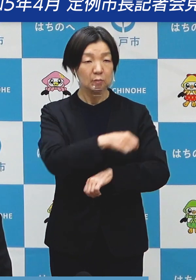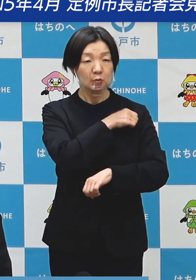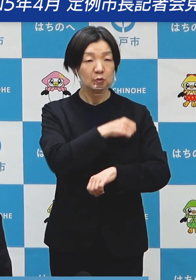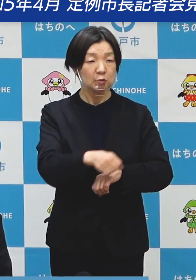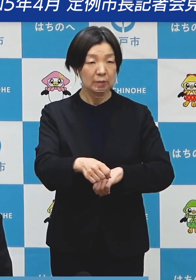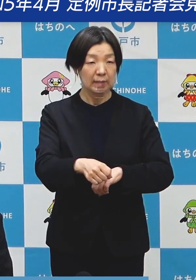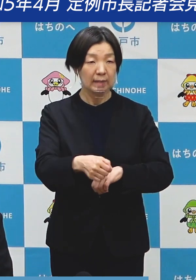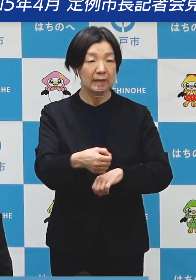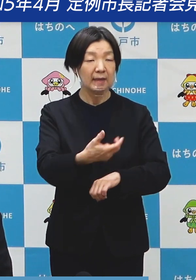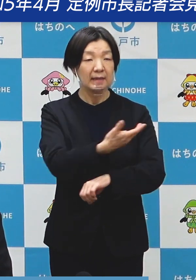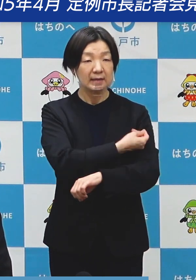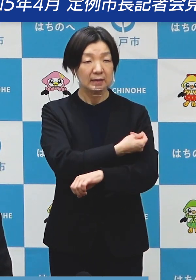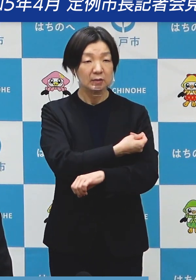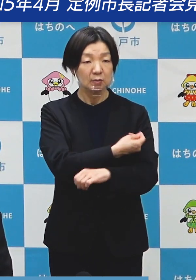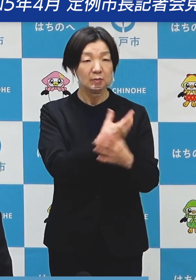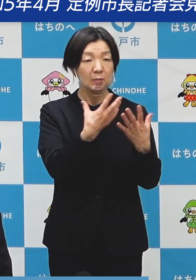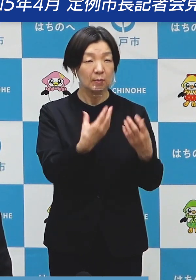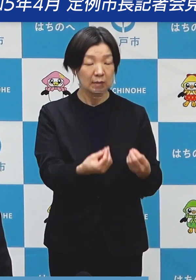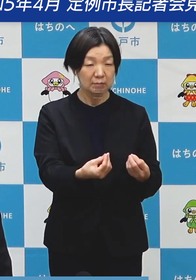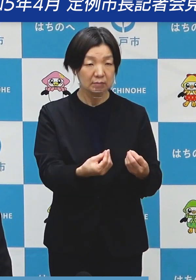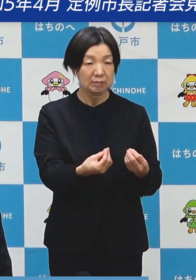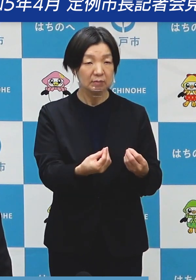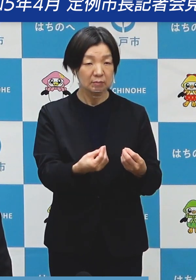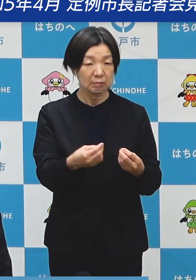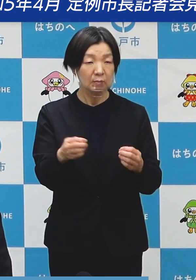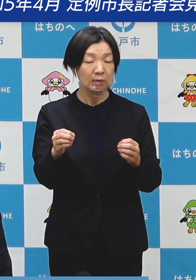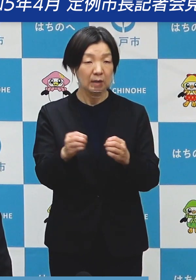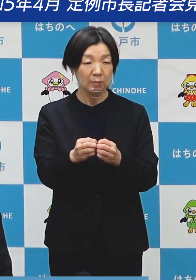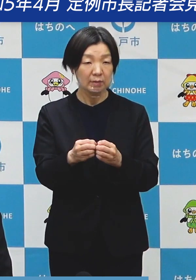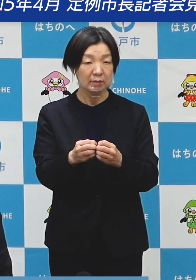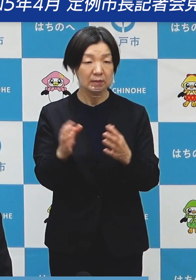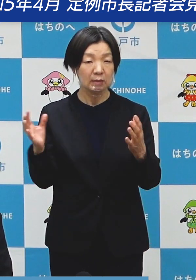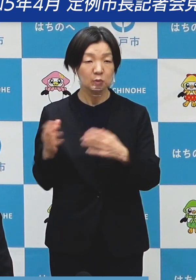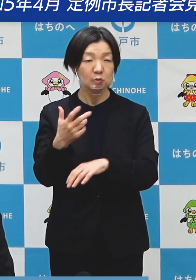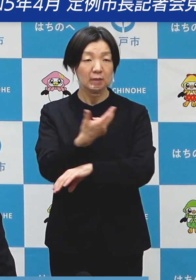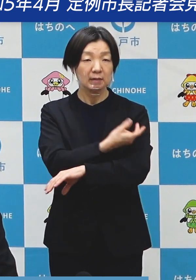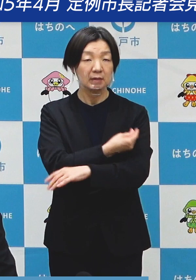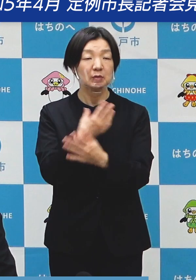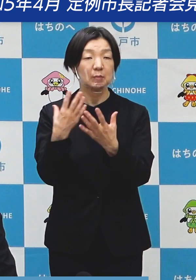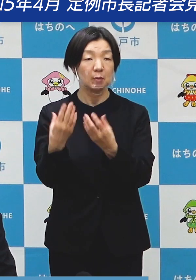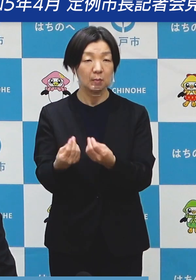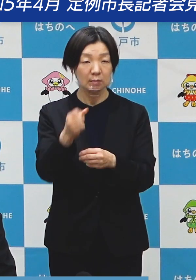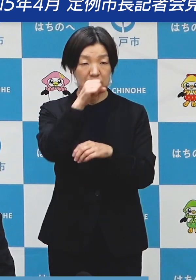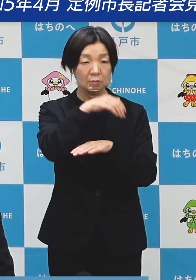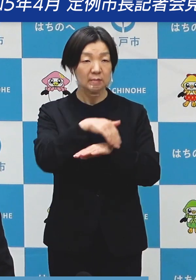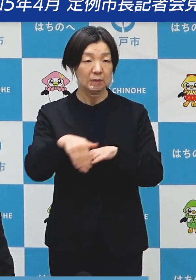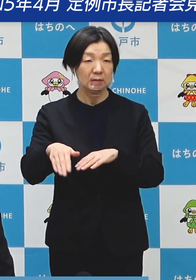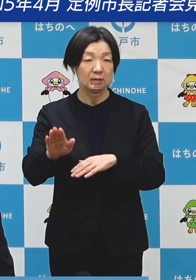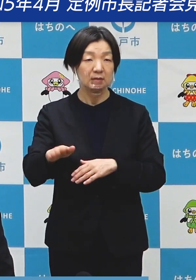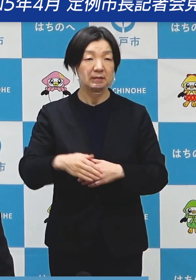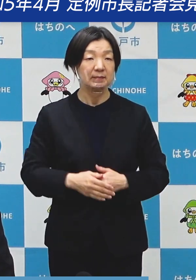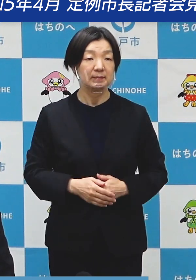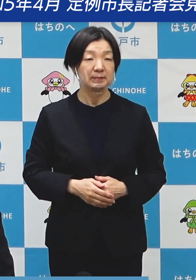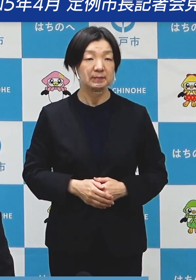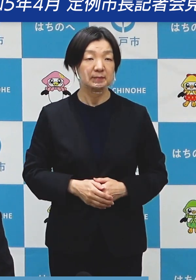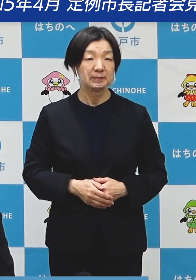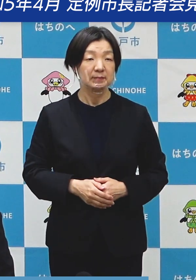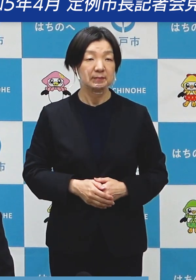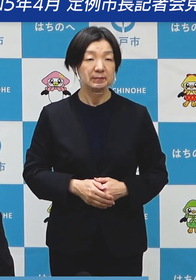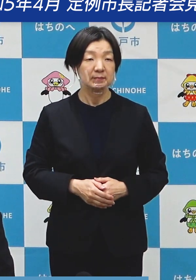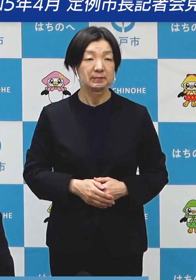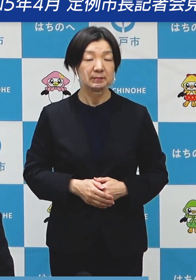臨時接種の終了に合わせて集団接種につきましても終了する予定としております